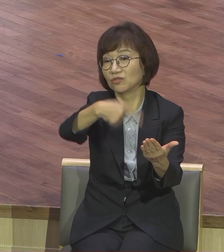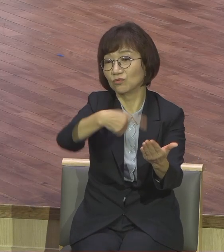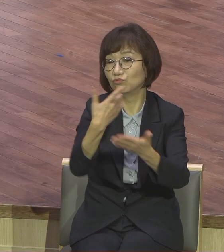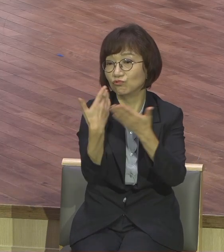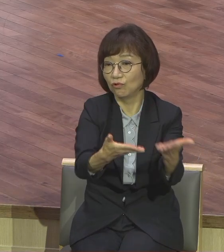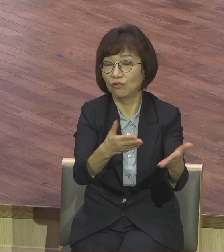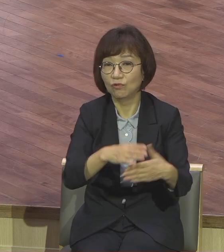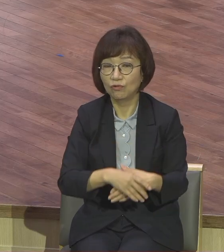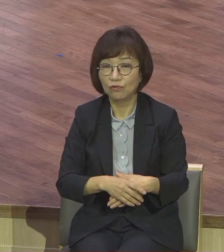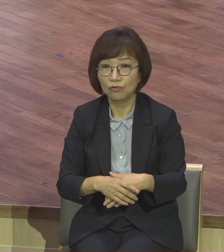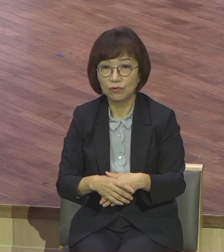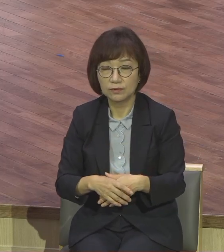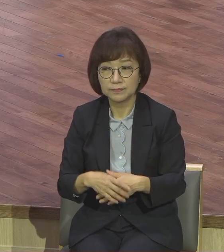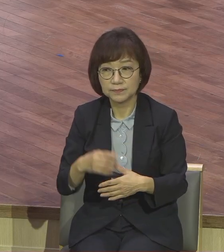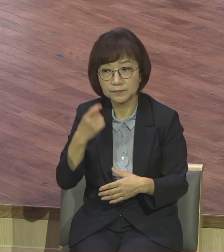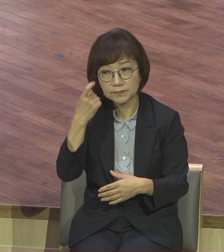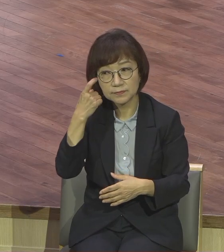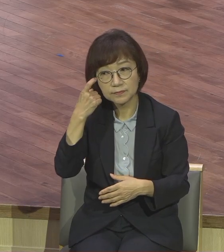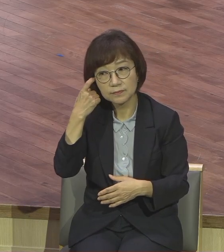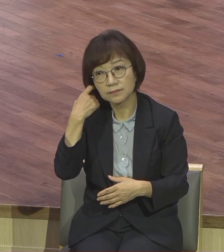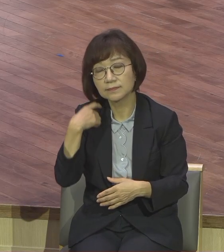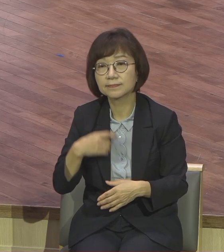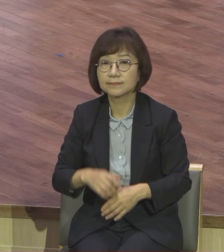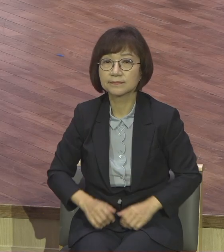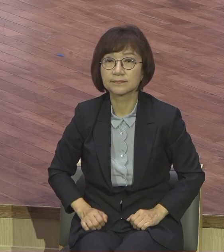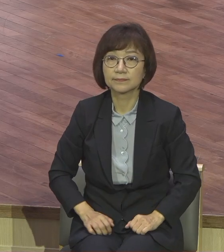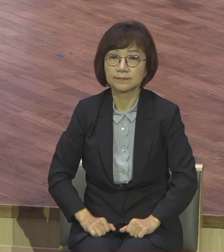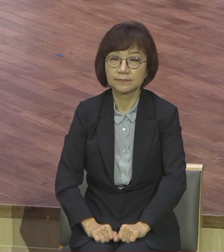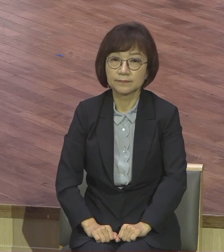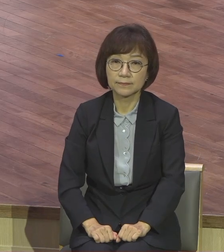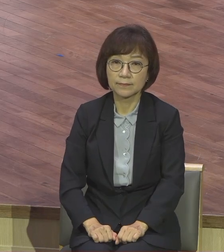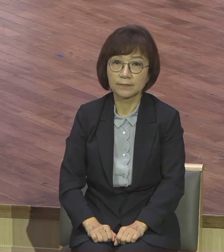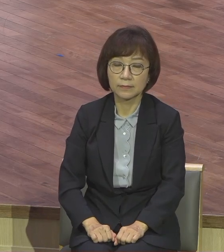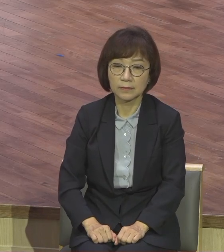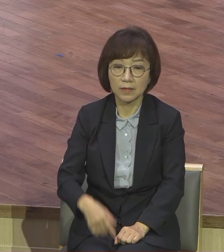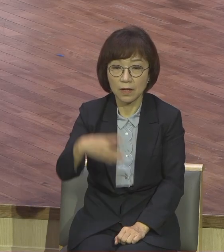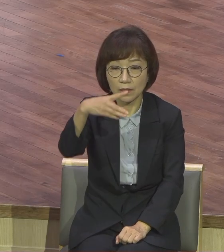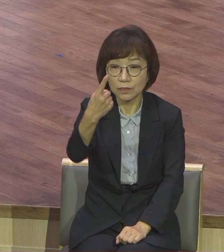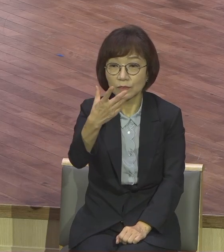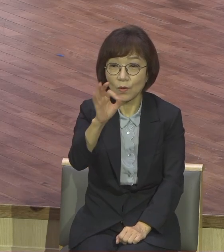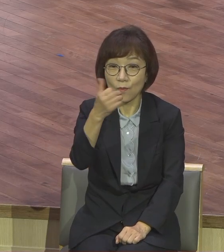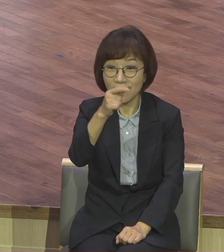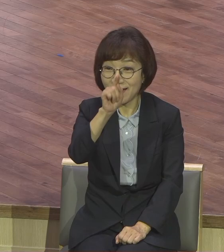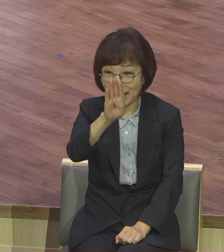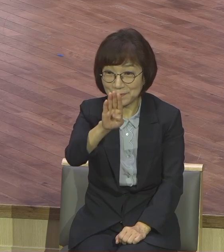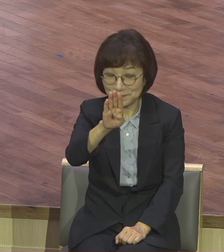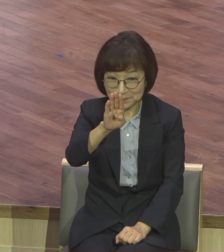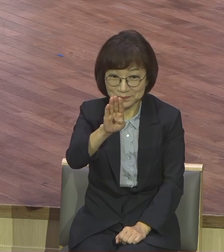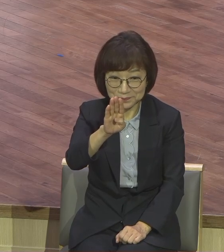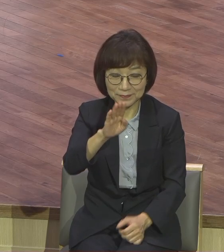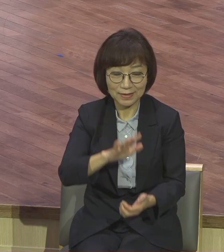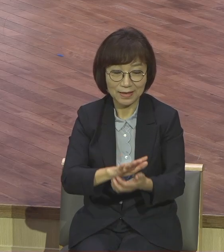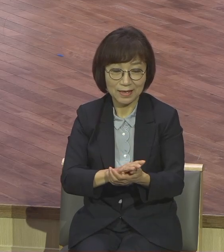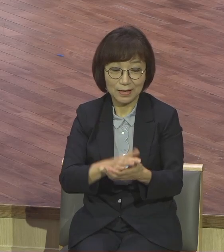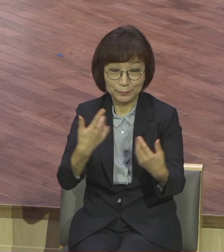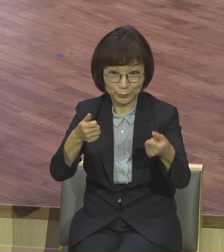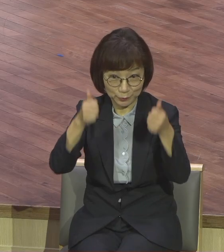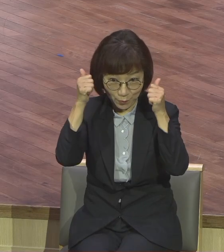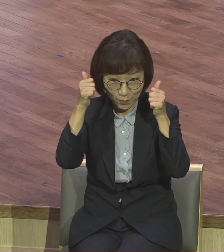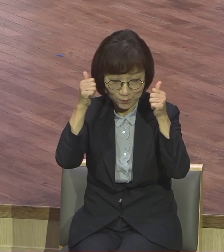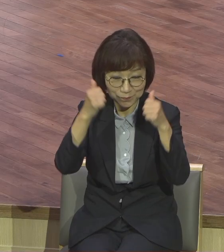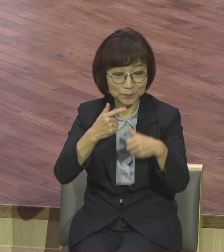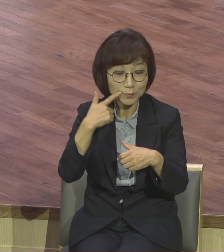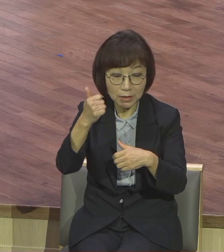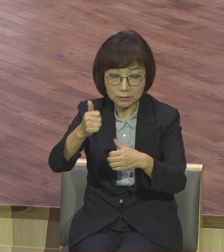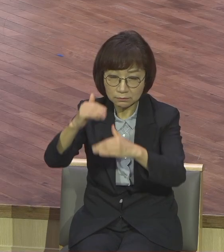강나루의 장로교 신학교에 졸업한 우리 통합적 목사들 이야기 들어보면 사복음서에 나오는 예수님 기적 하나도 인정 안 합니다.